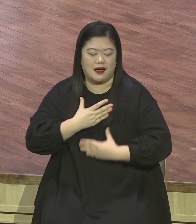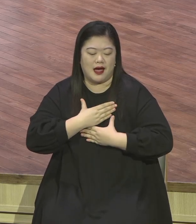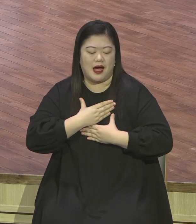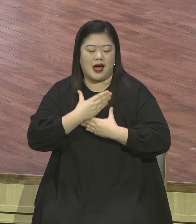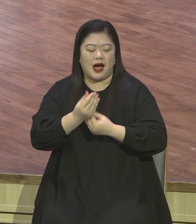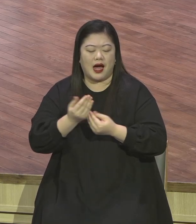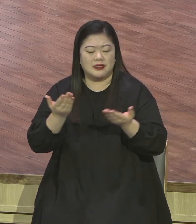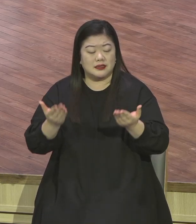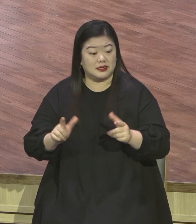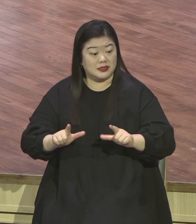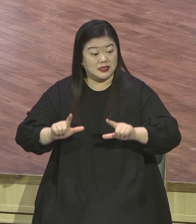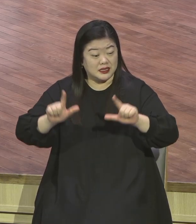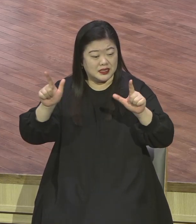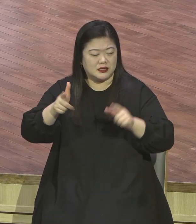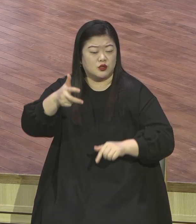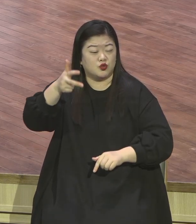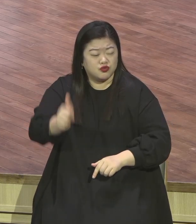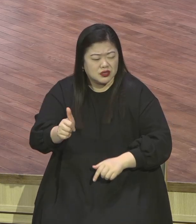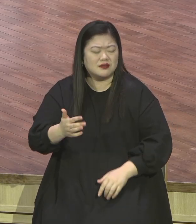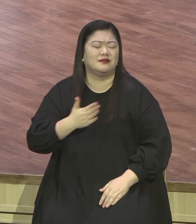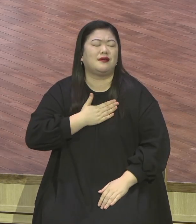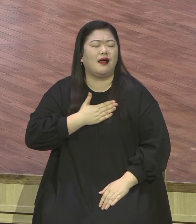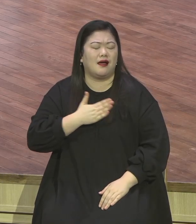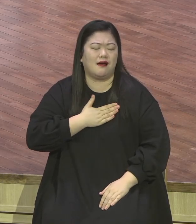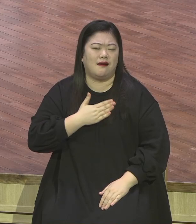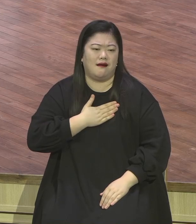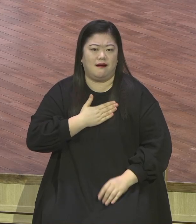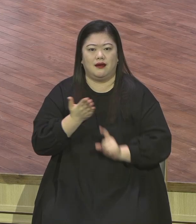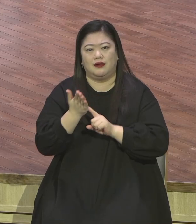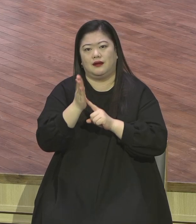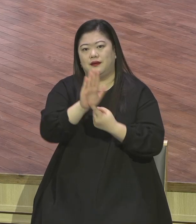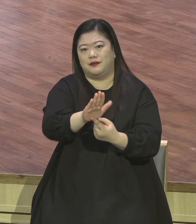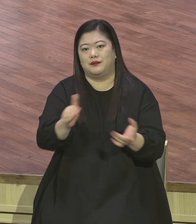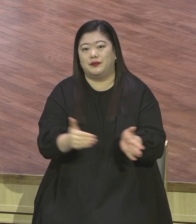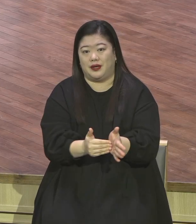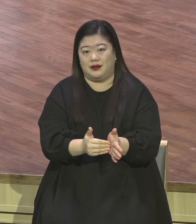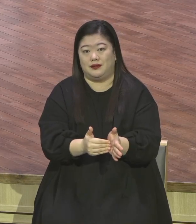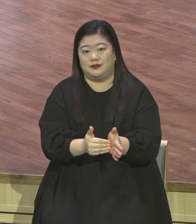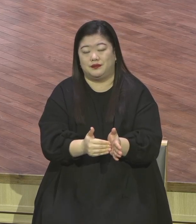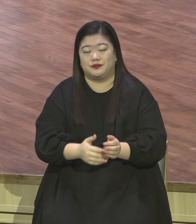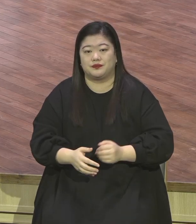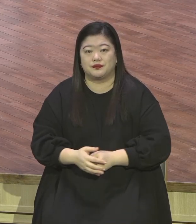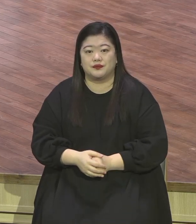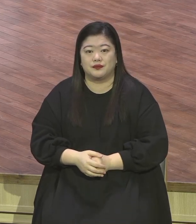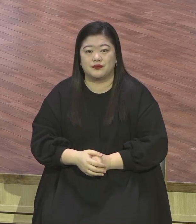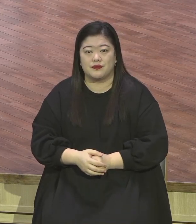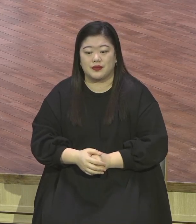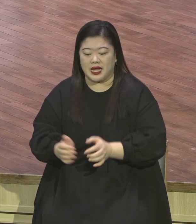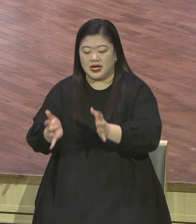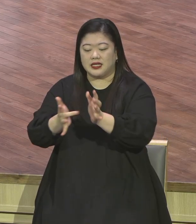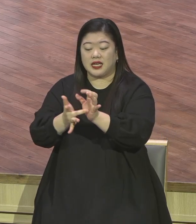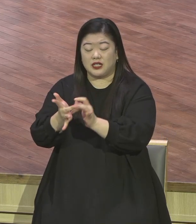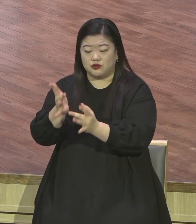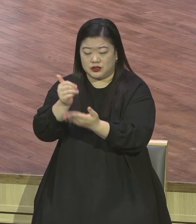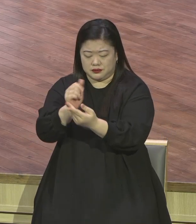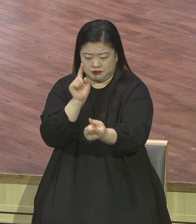말씀했습니다. 못 알아듣겠지만 인자가 안식일의 주인이라 예수님을 통해서만